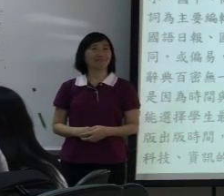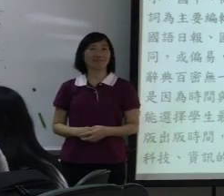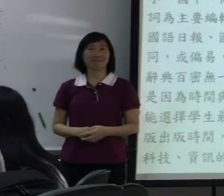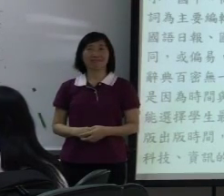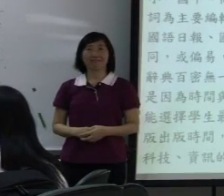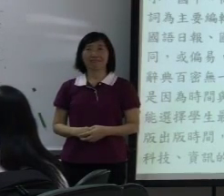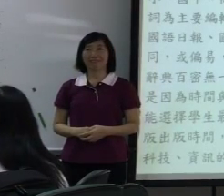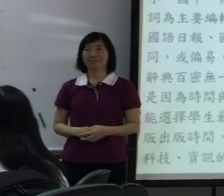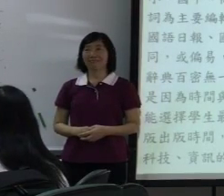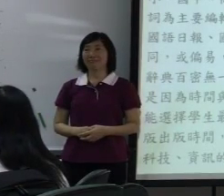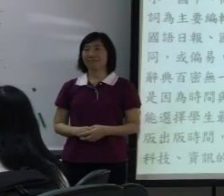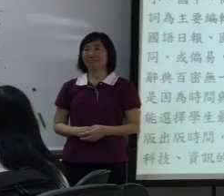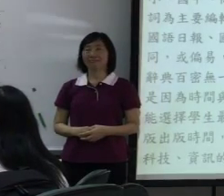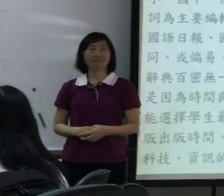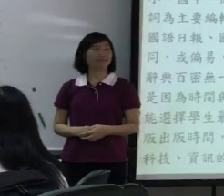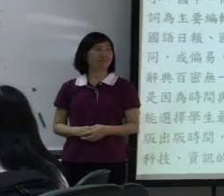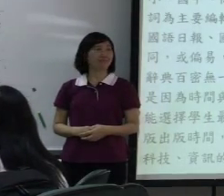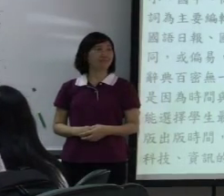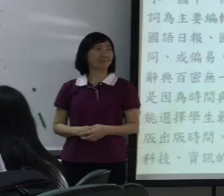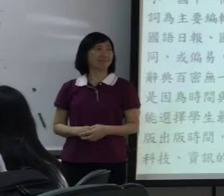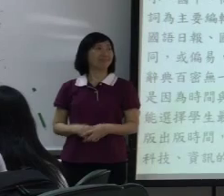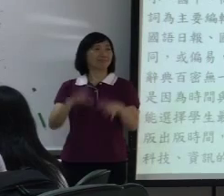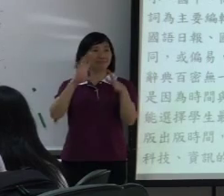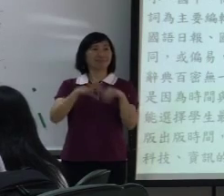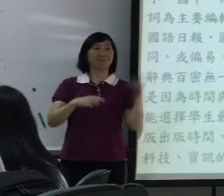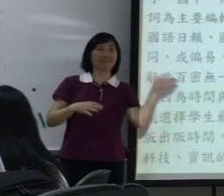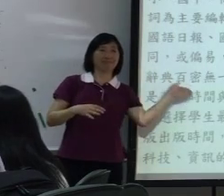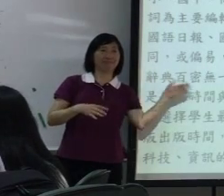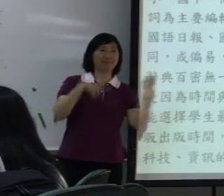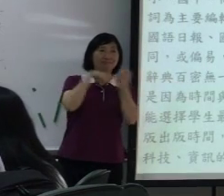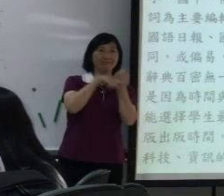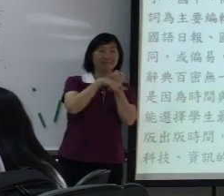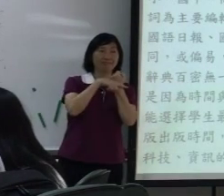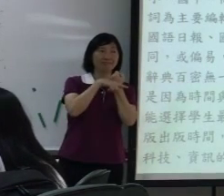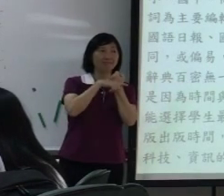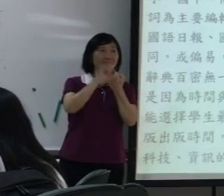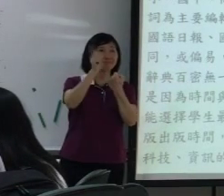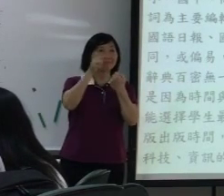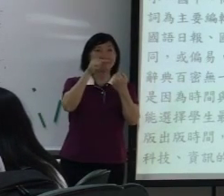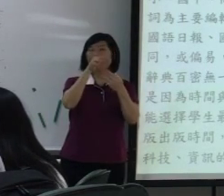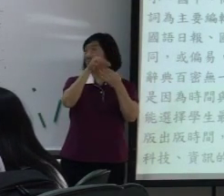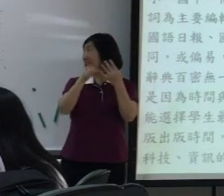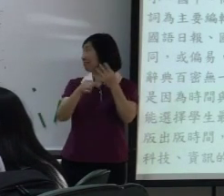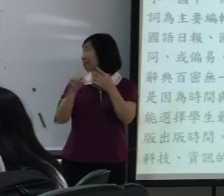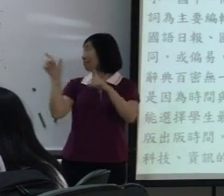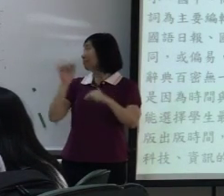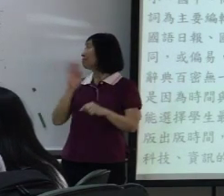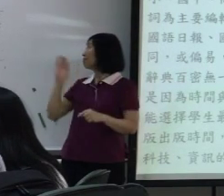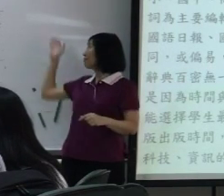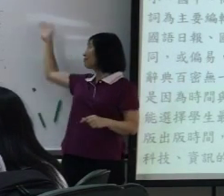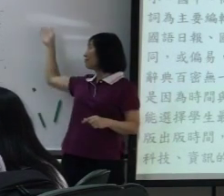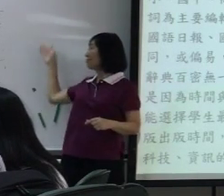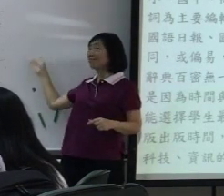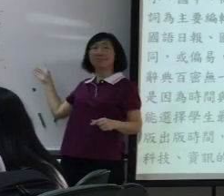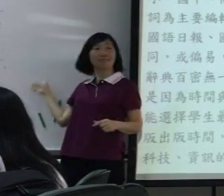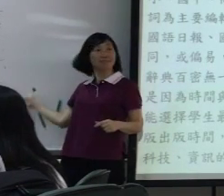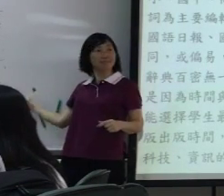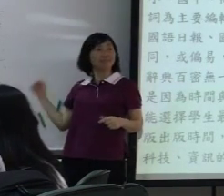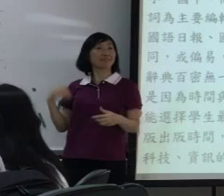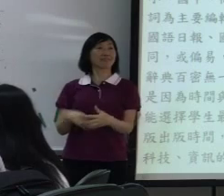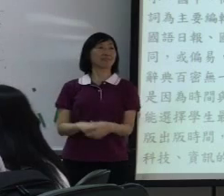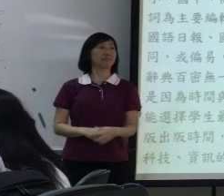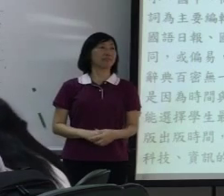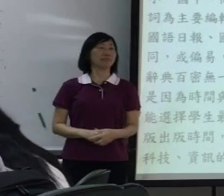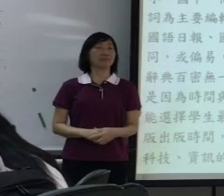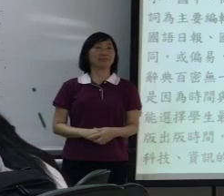很难的。所以我们讨论的原则就是根据信达雅，哦，来